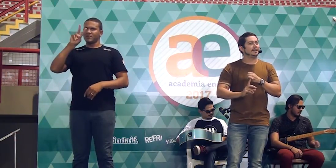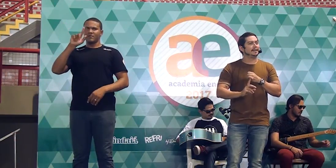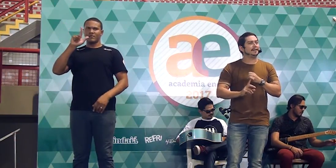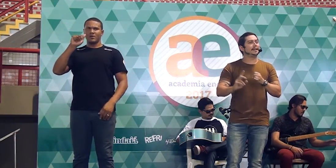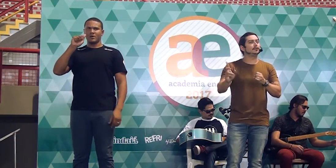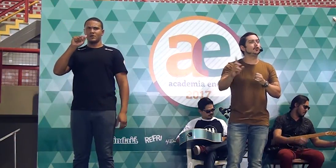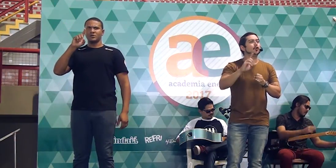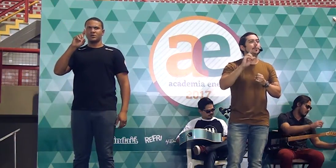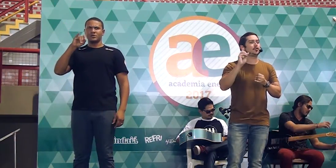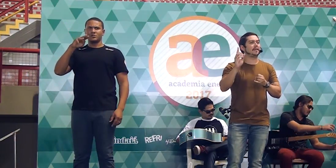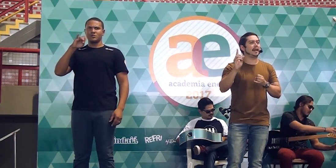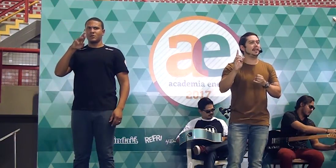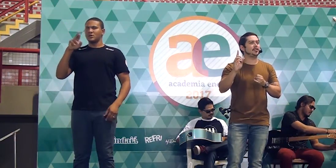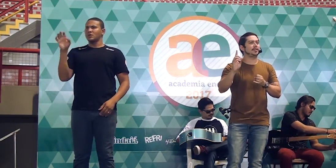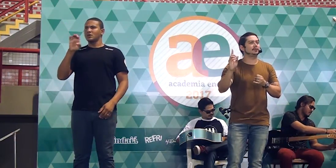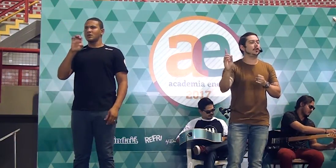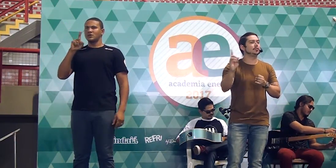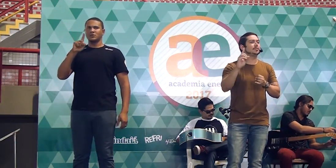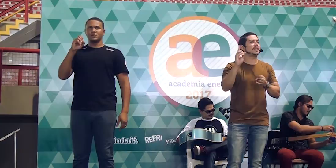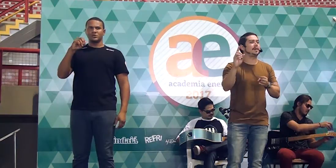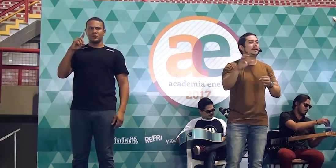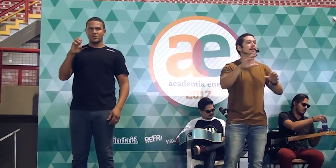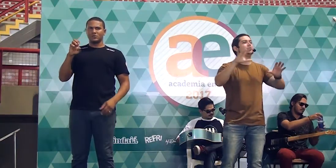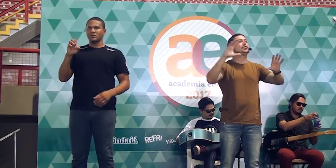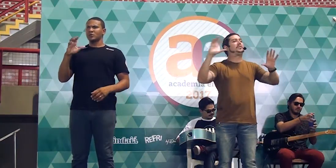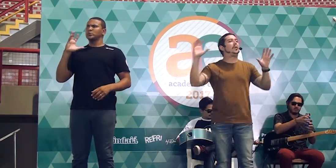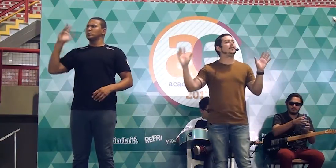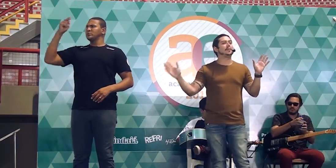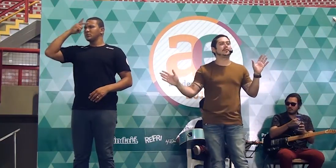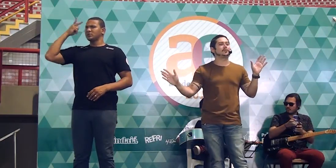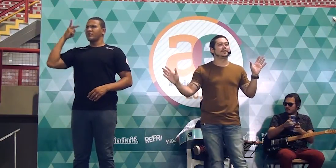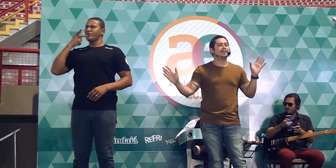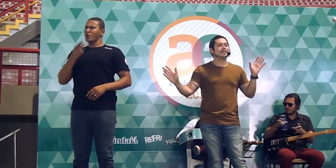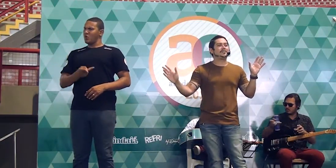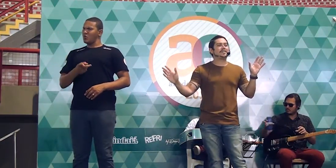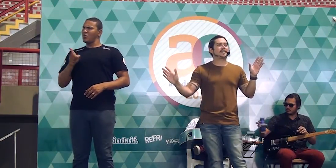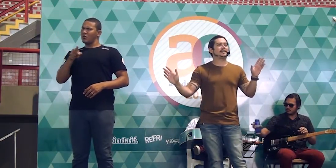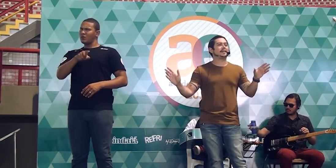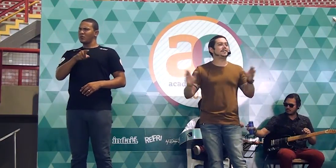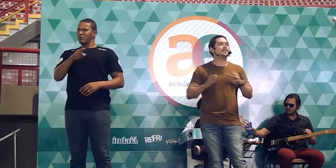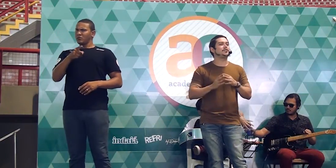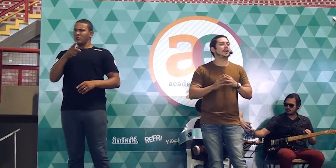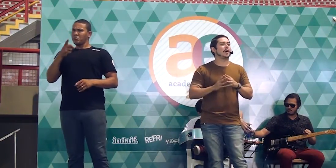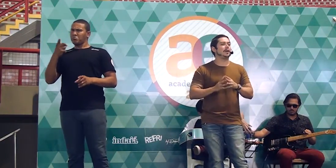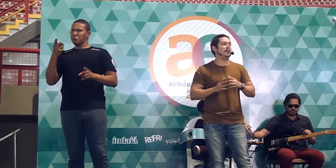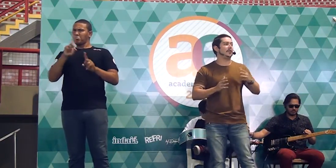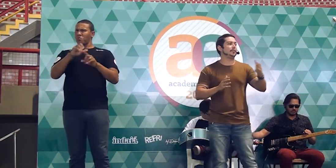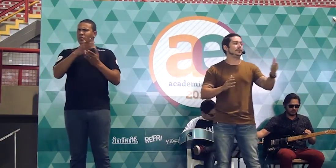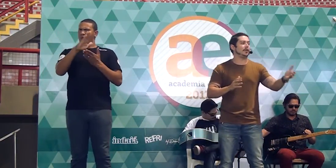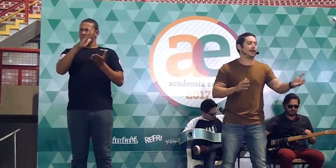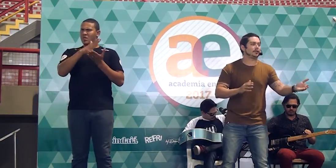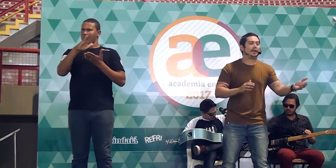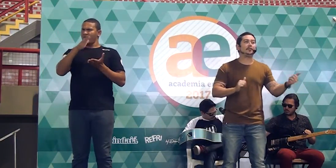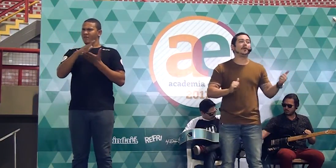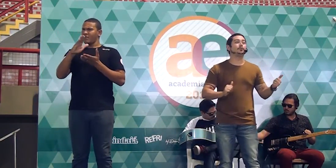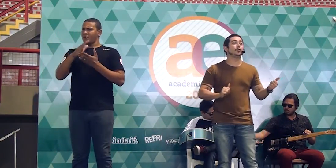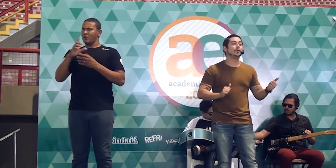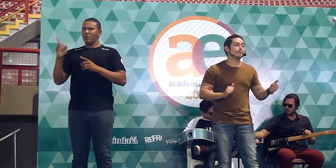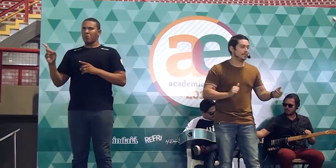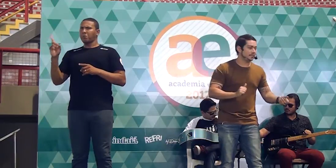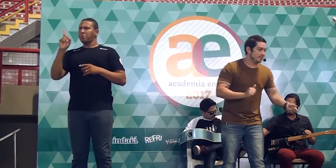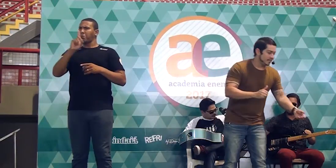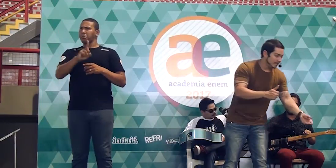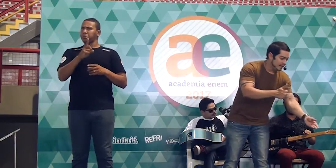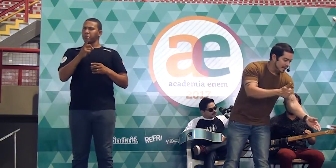Herzog. E dentro do grupo jornalista, todo mundo sabia que ele não tinha movimento de esquerda nem sindical. Ele foi para o interrogatório e não